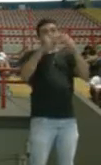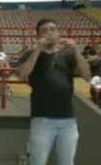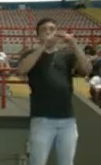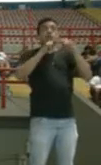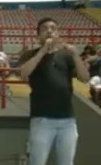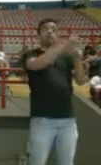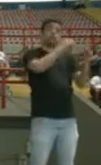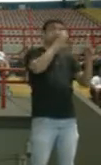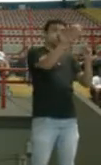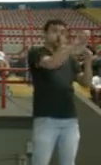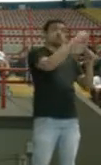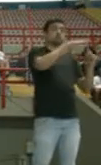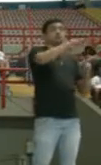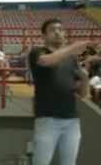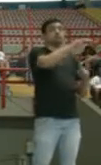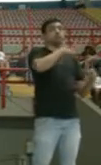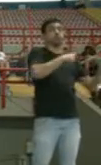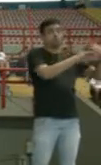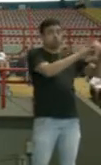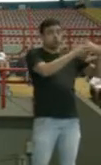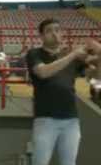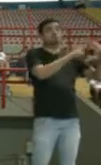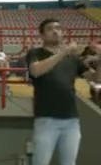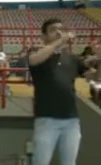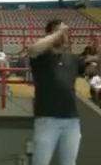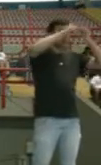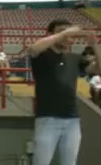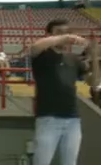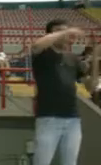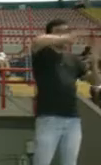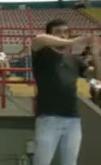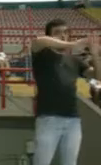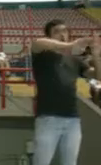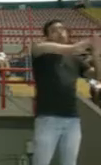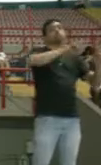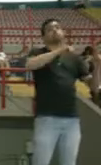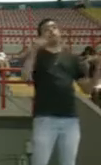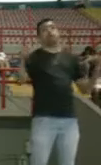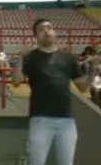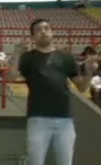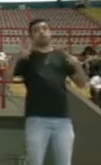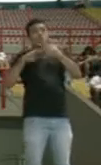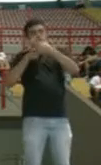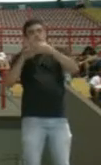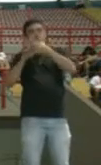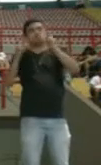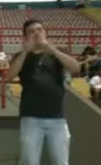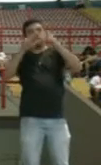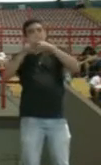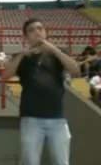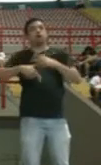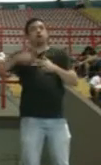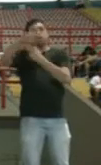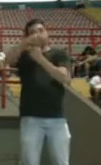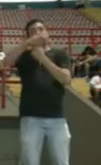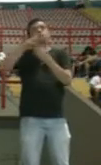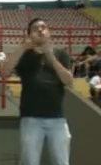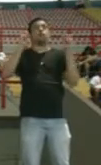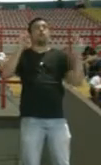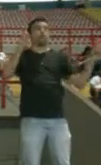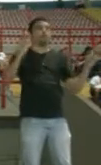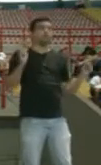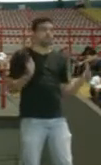no socialismo você tem a luta de classes ideológica, e no anarquismo a luta de classe é luta mesmo, luta armada.